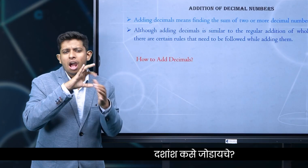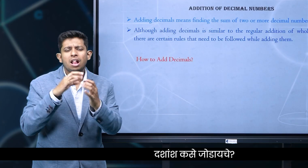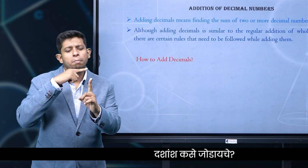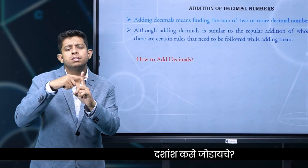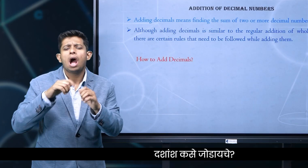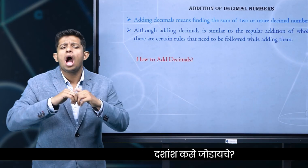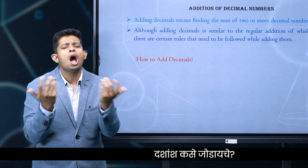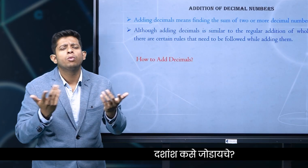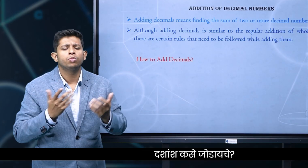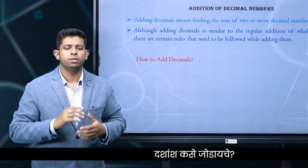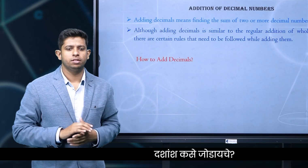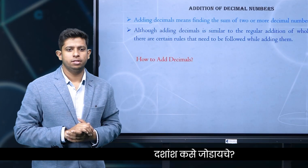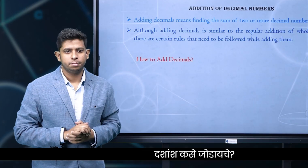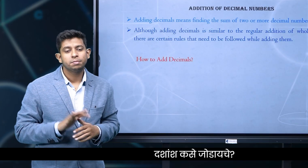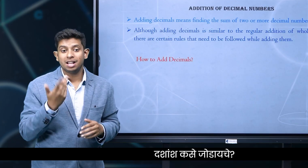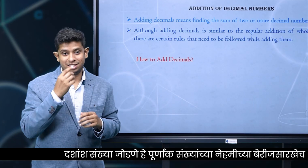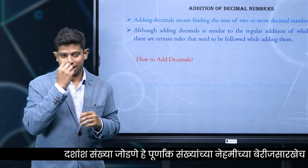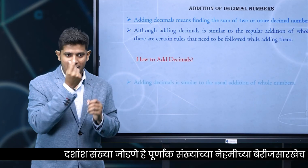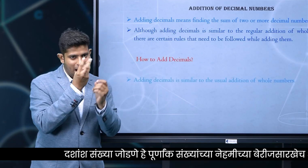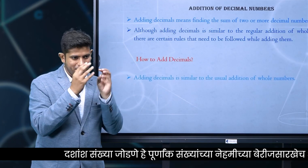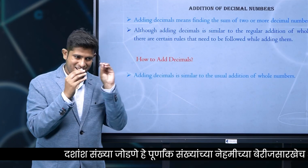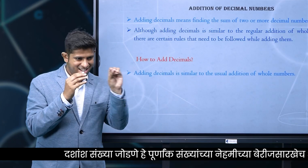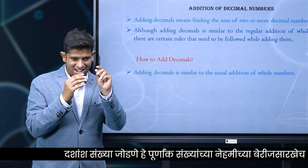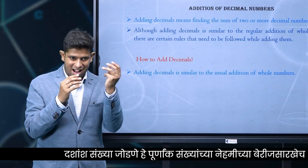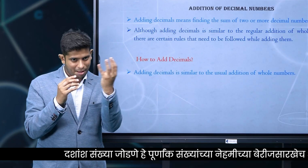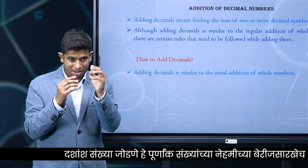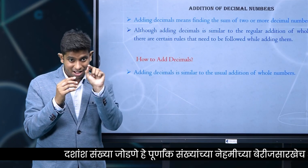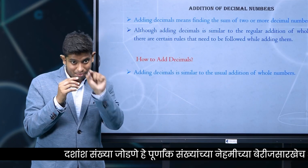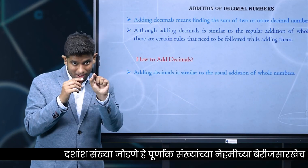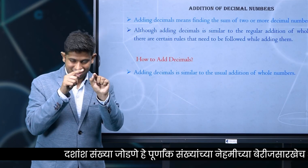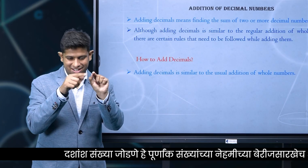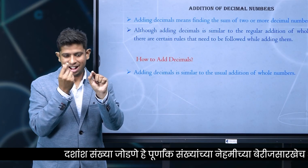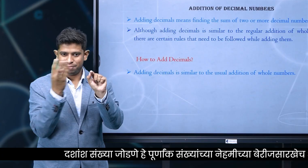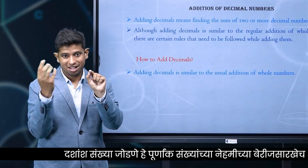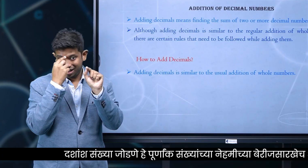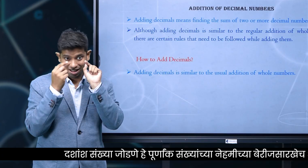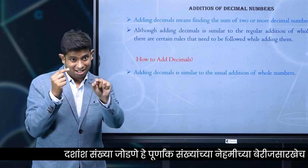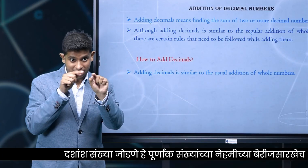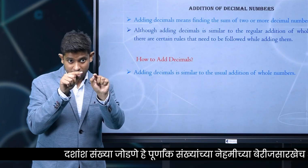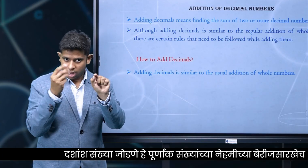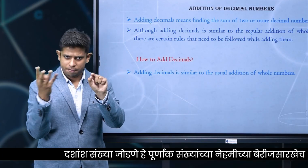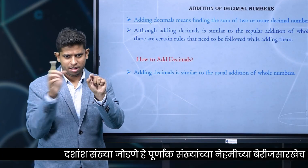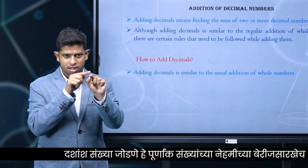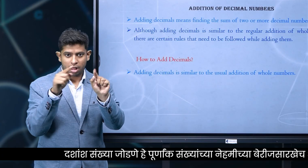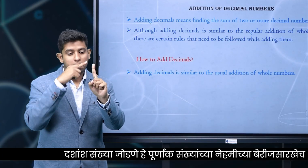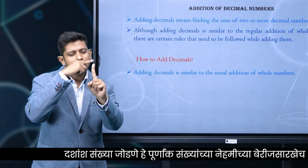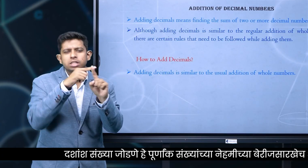दशांश कसे जोडायचे? दशांश संख्या जोडणे हे पूर्णांक संख्यांच्या नेहमीच्या बेरजेसारखेच आहे.